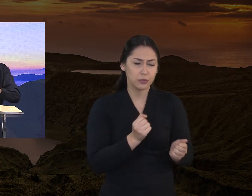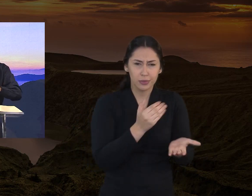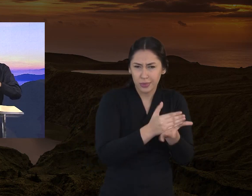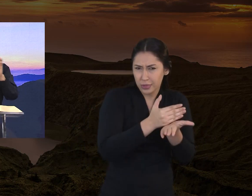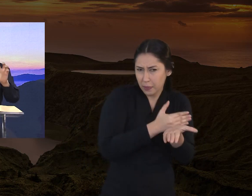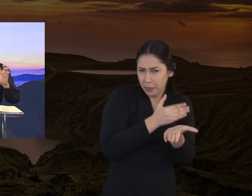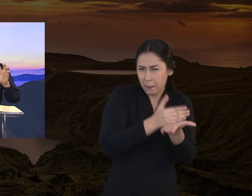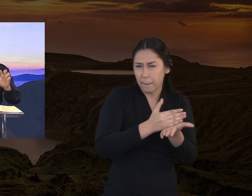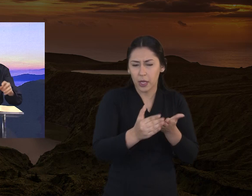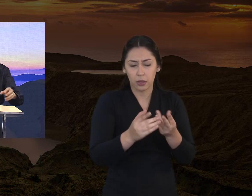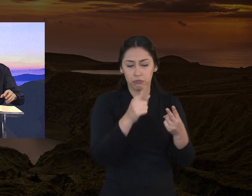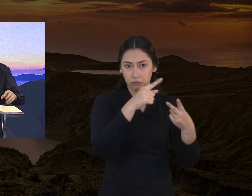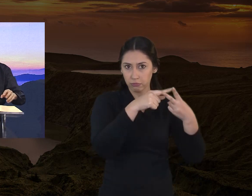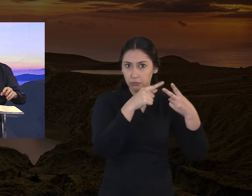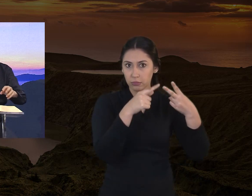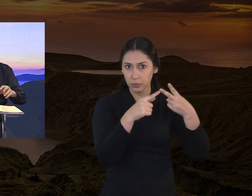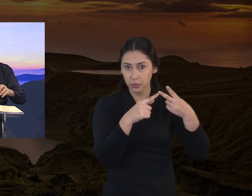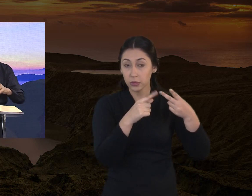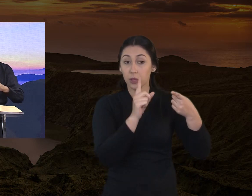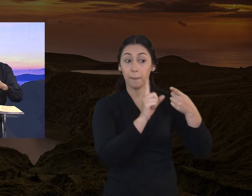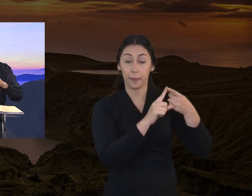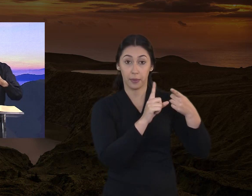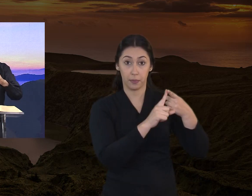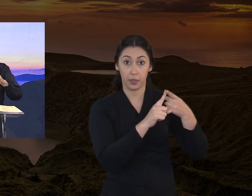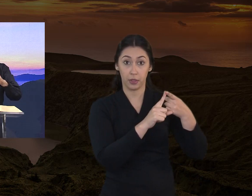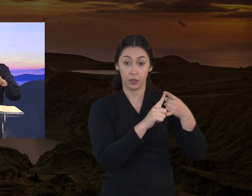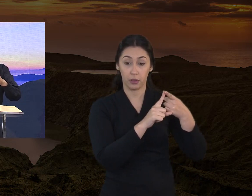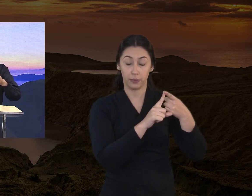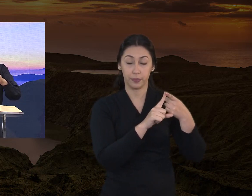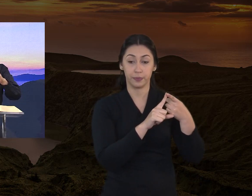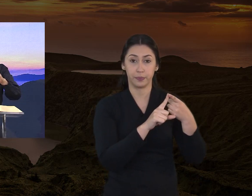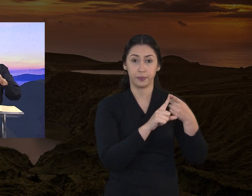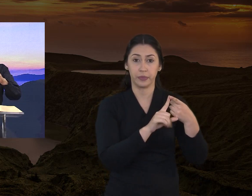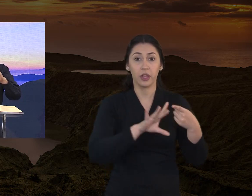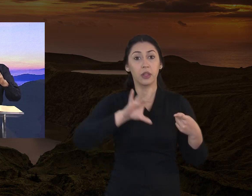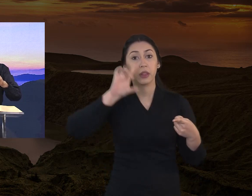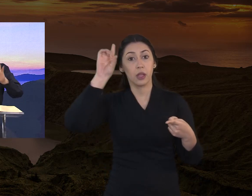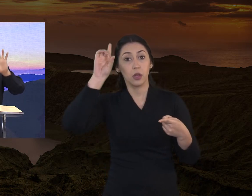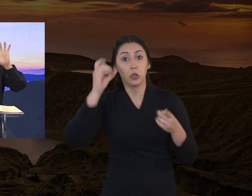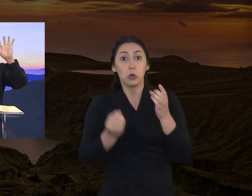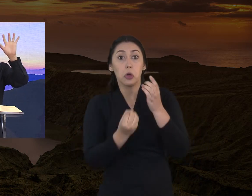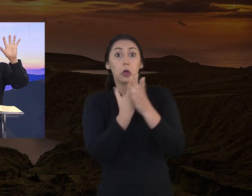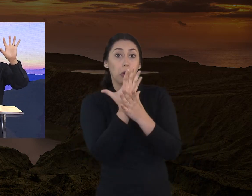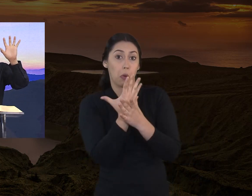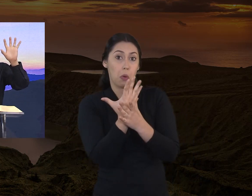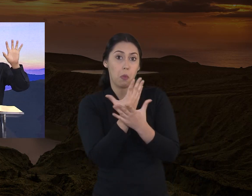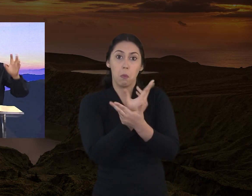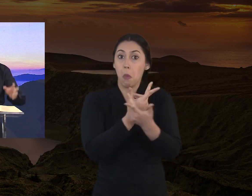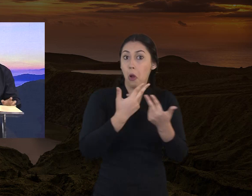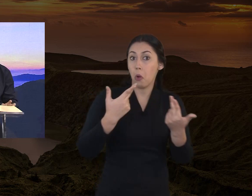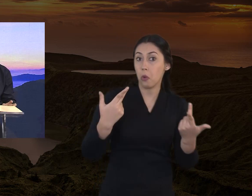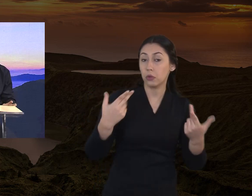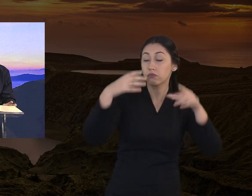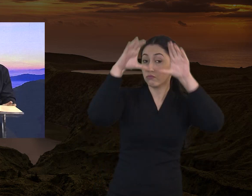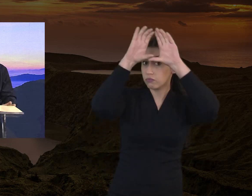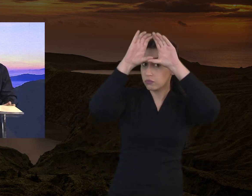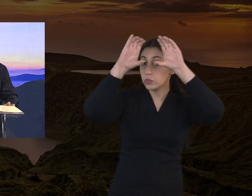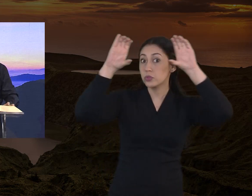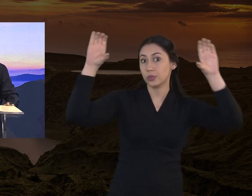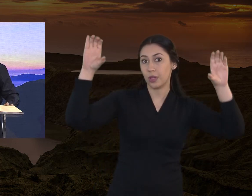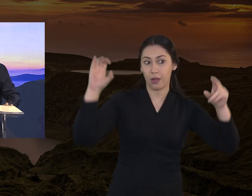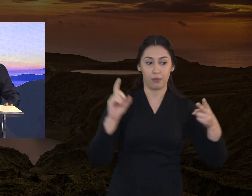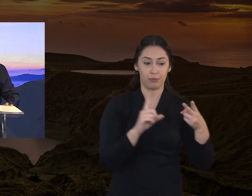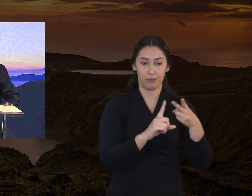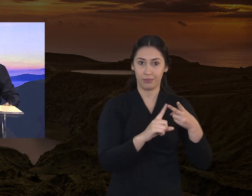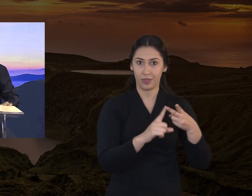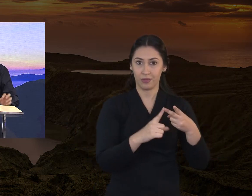seções. A primeira seção é o que ele criou, as coisas do céu e as